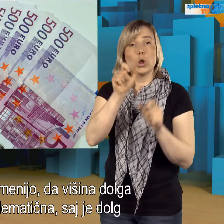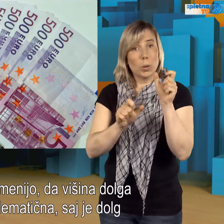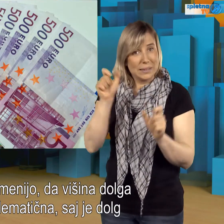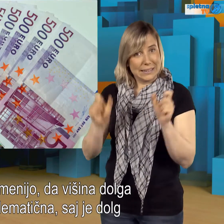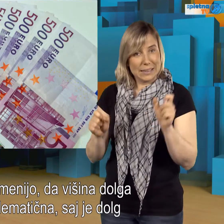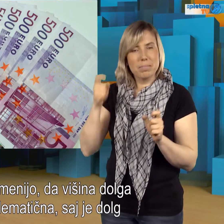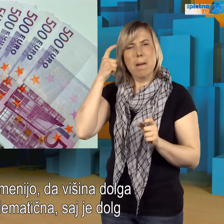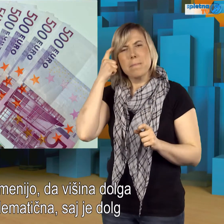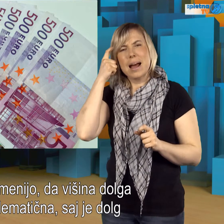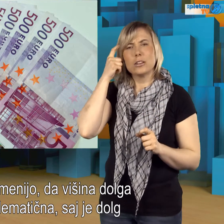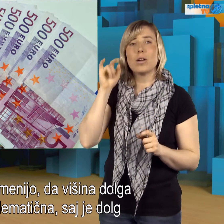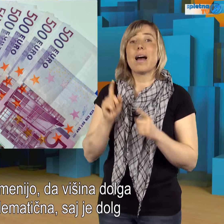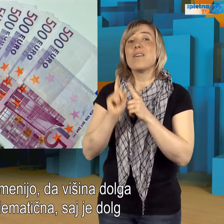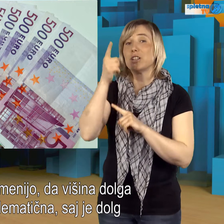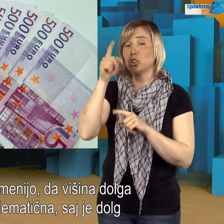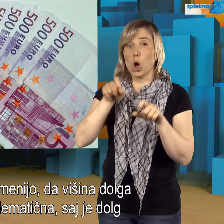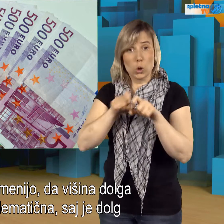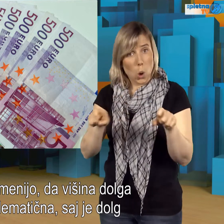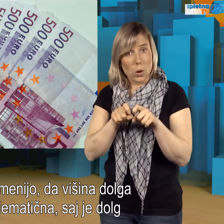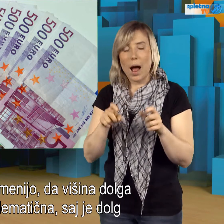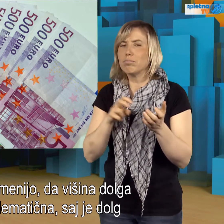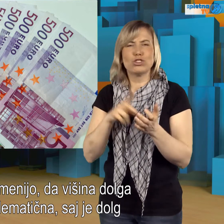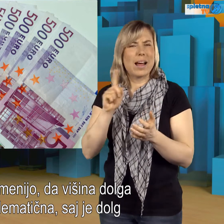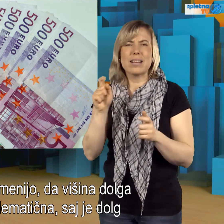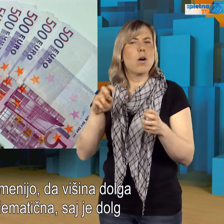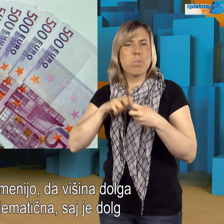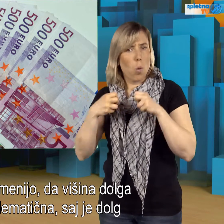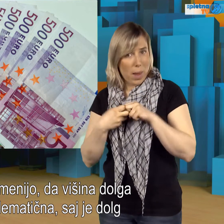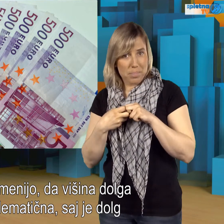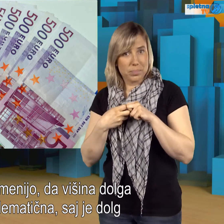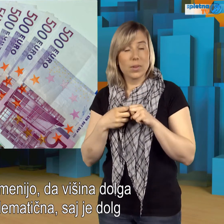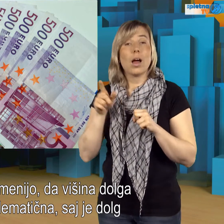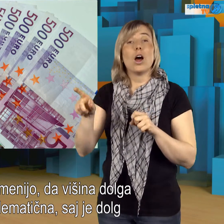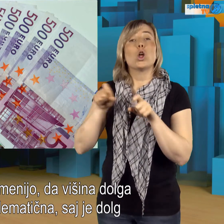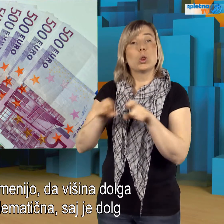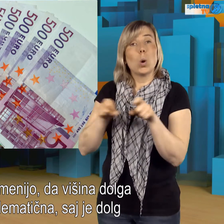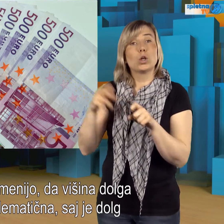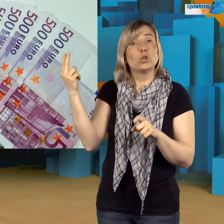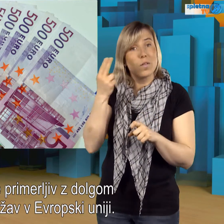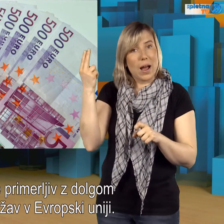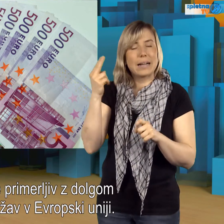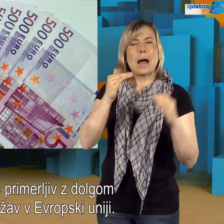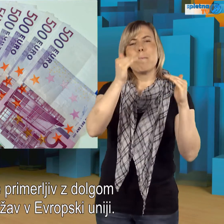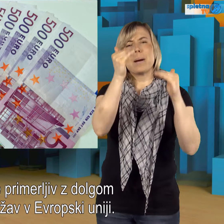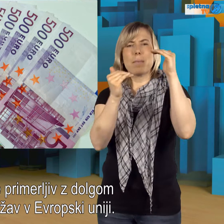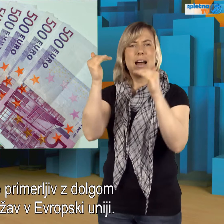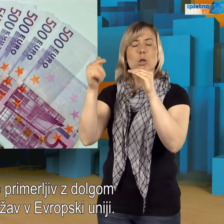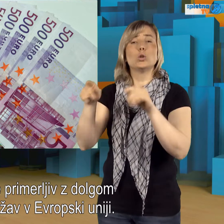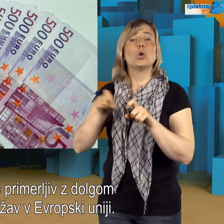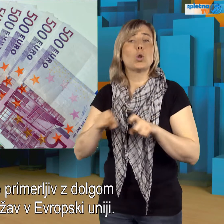Ekonomisti menijo, da višina dolga še ni problematična, saj je dolg Slovenije primerljiv z dolgom ostalih držav v Evropski